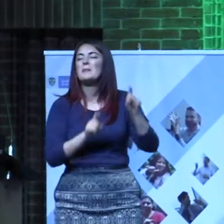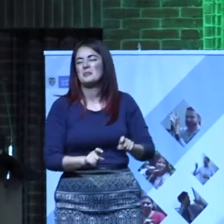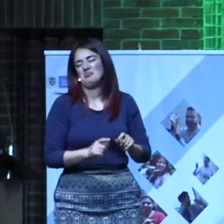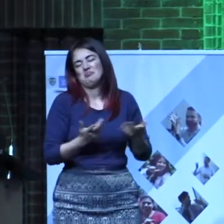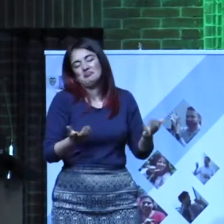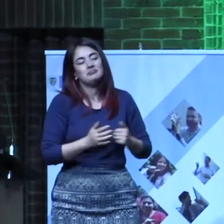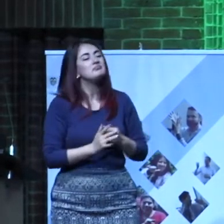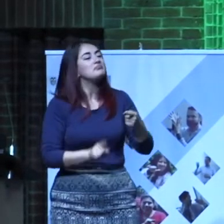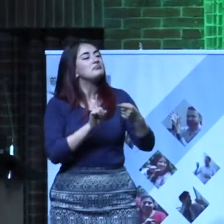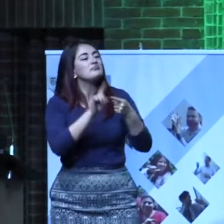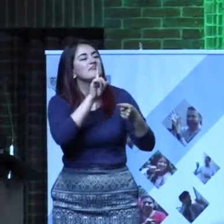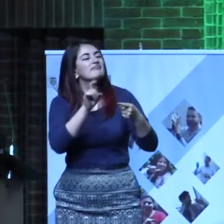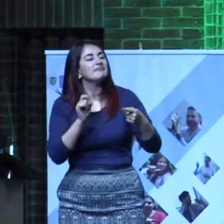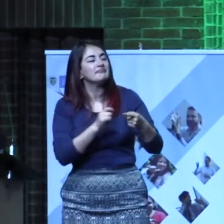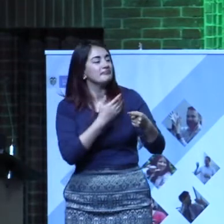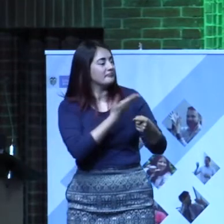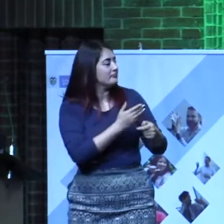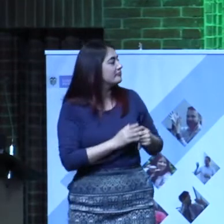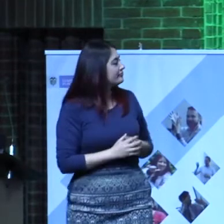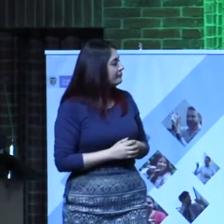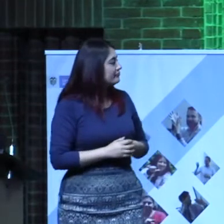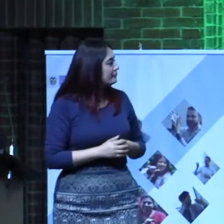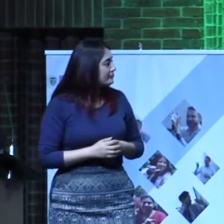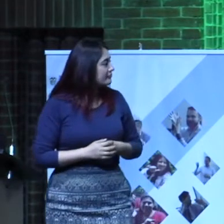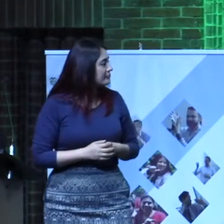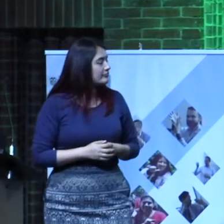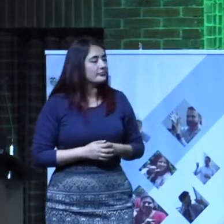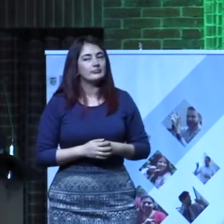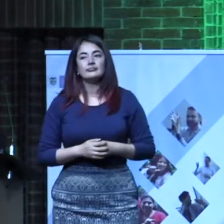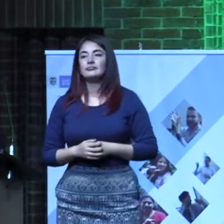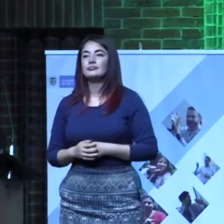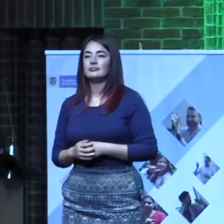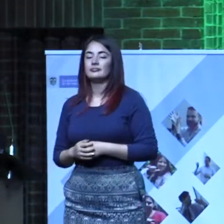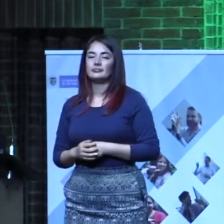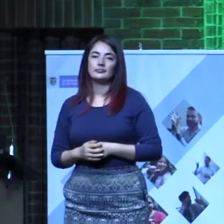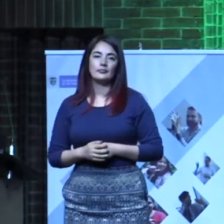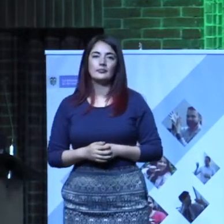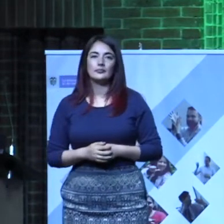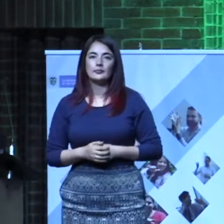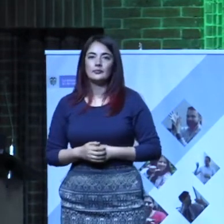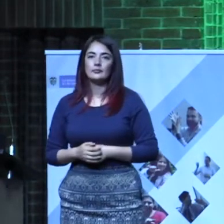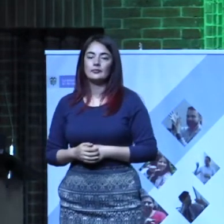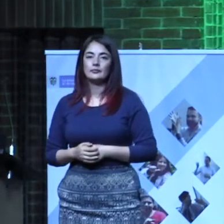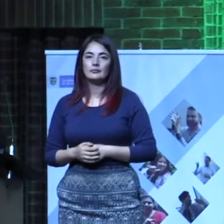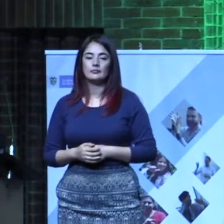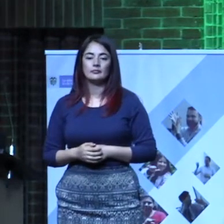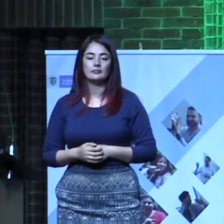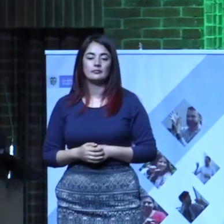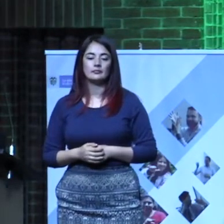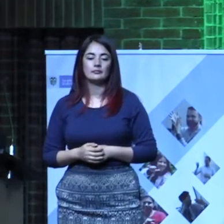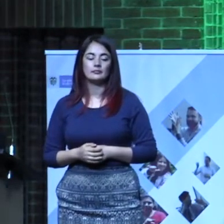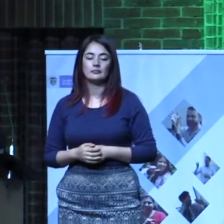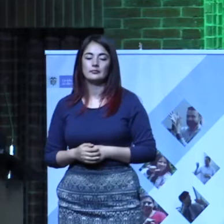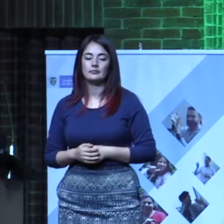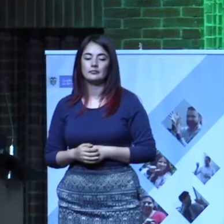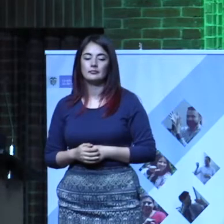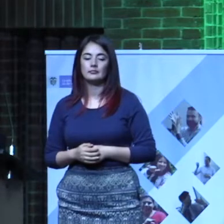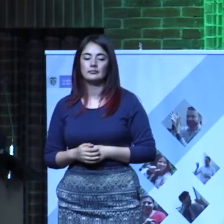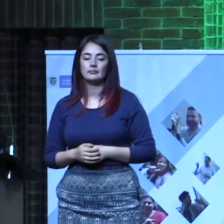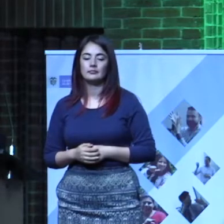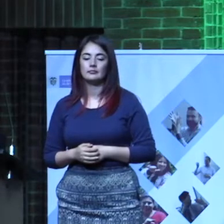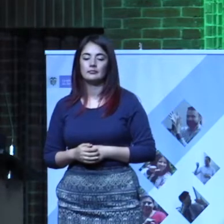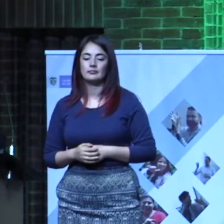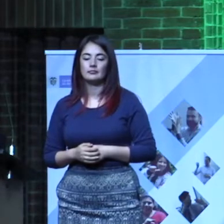quiero preguntarle a nuestros invitados es que en el marco de lo que trabajamos este